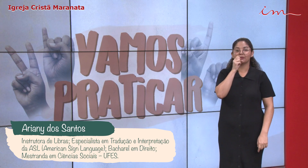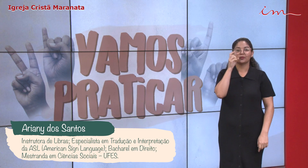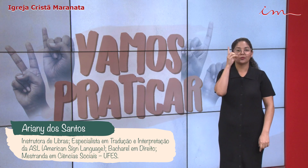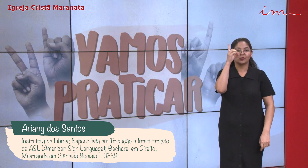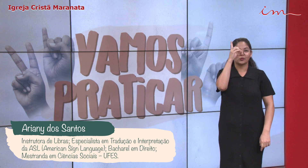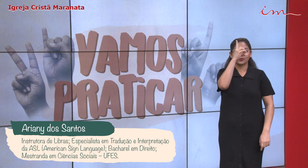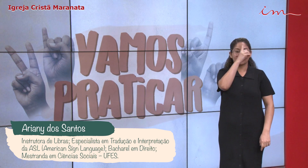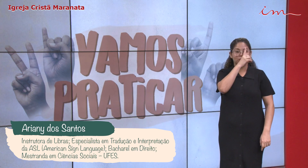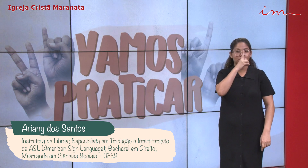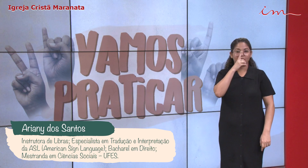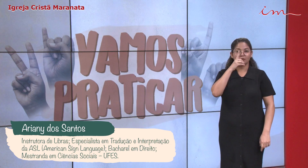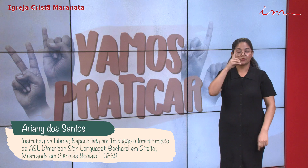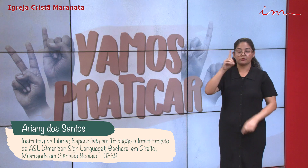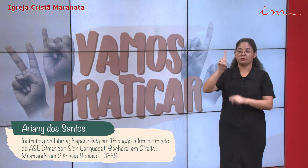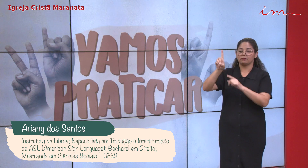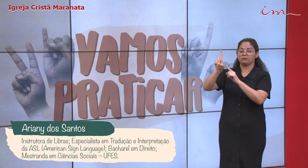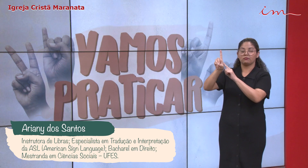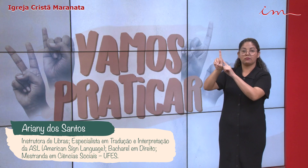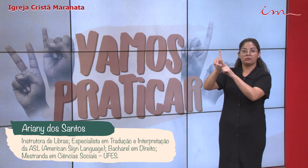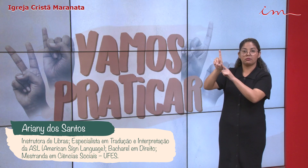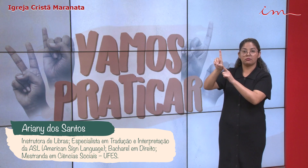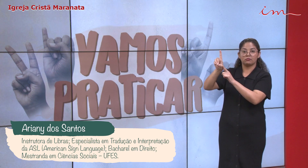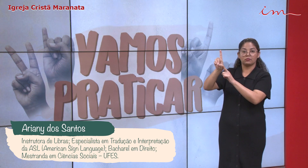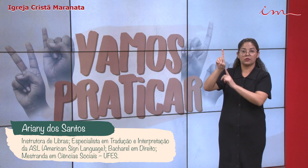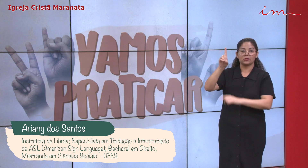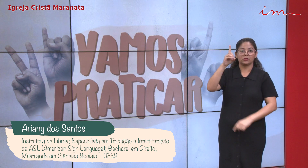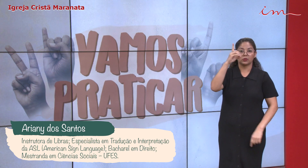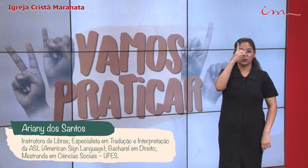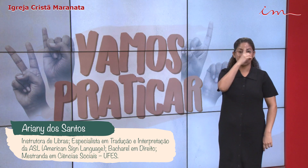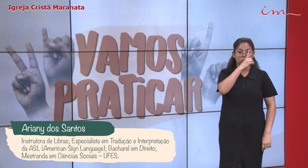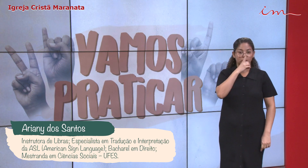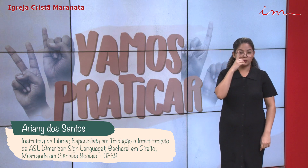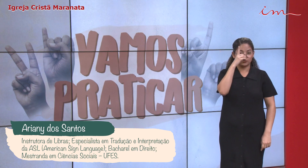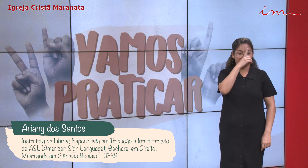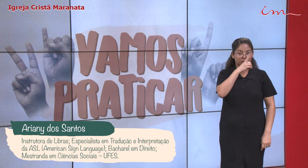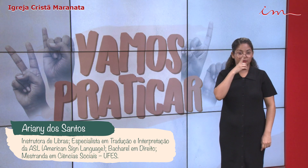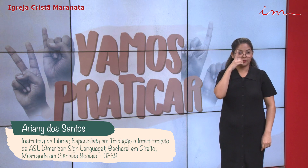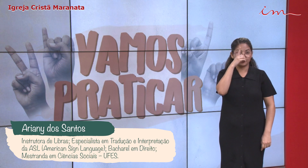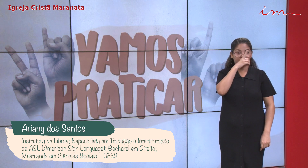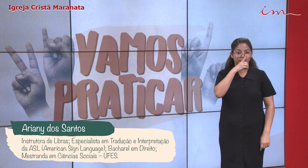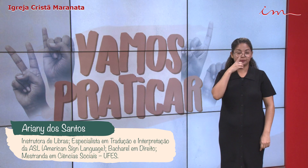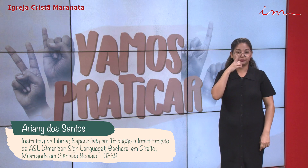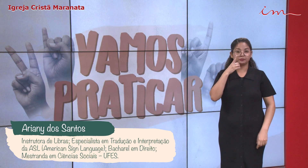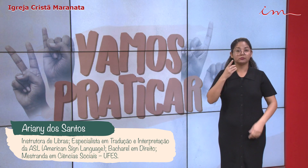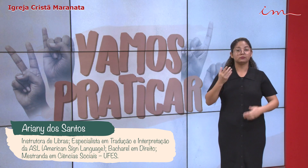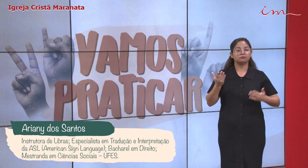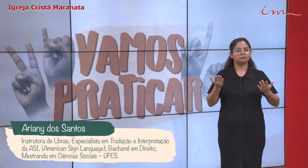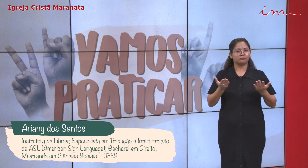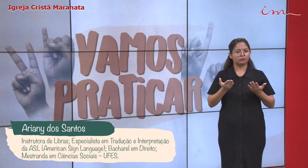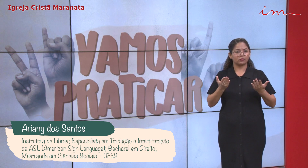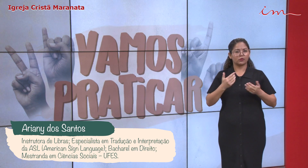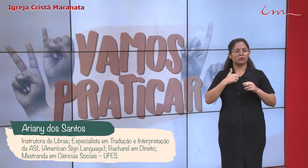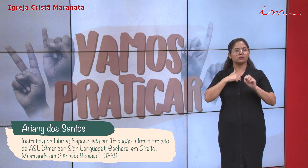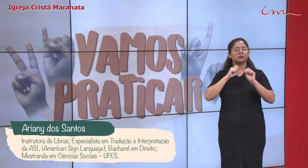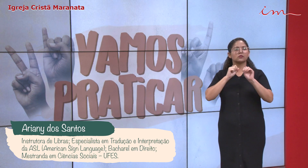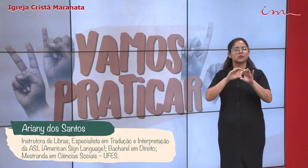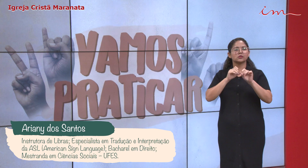sábado e domingo. Olha a configuração em D, domingo.